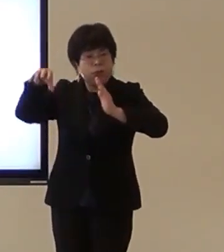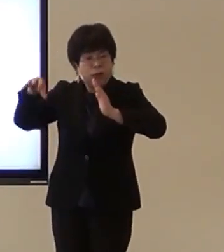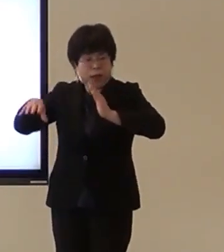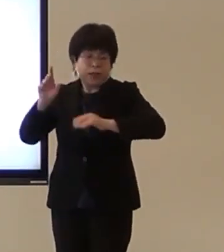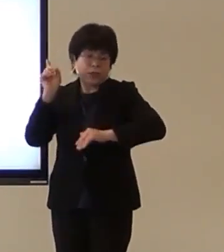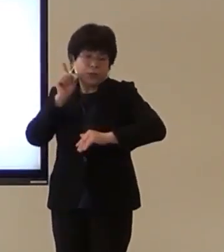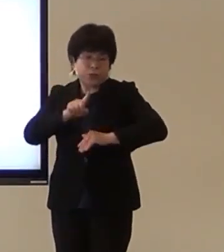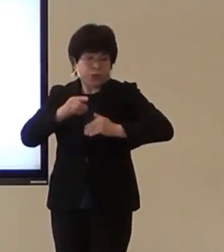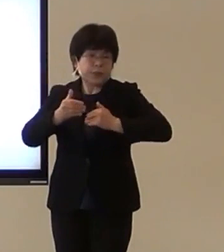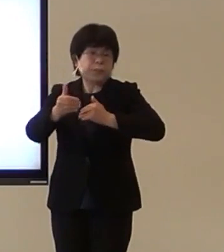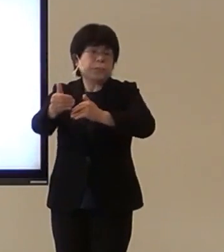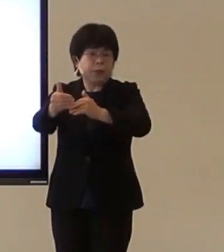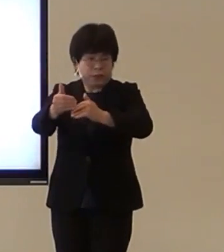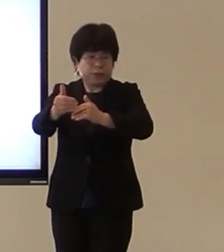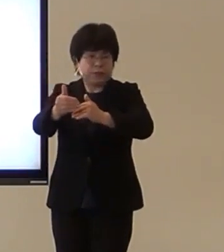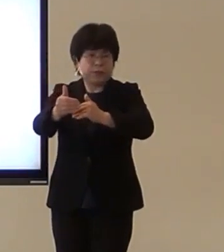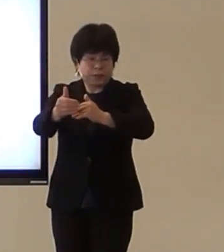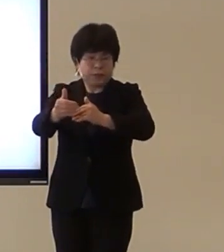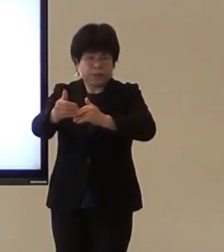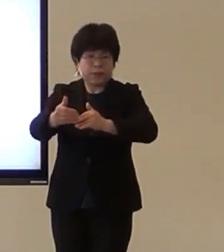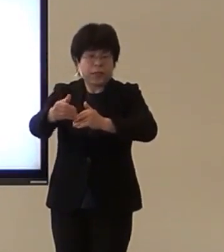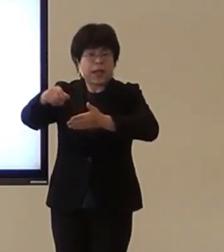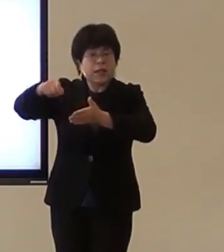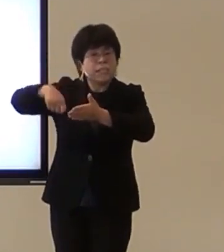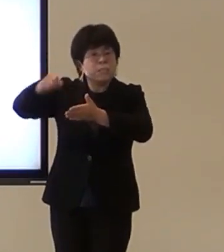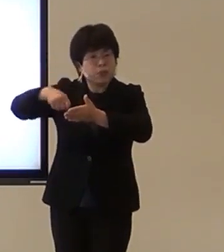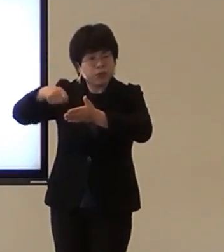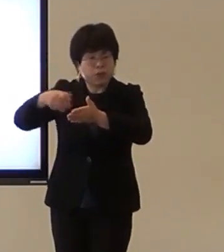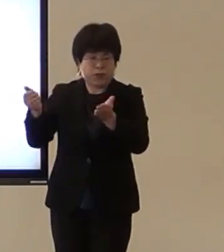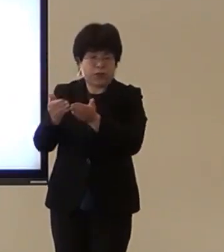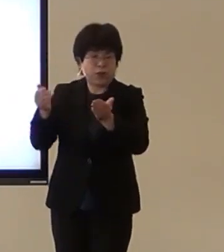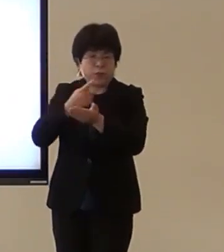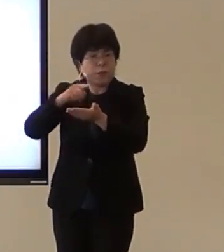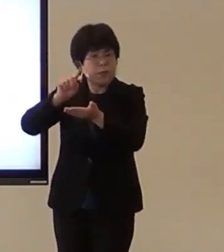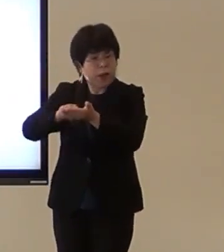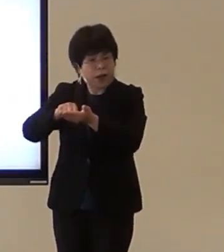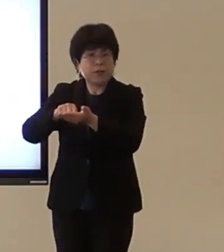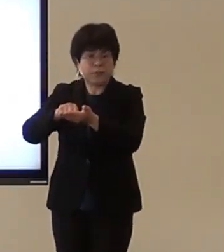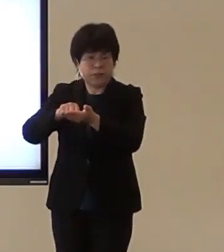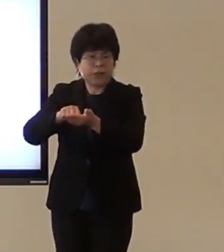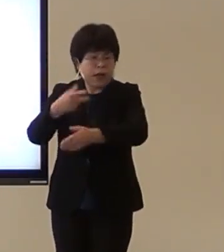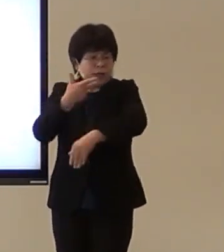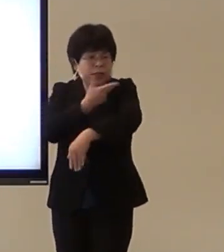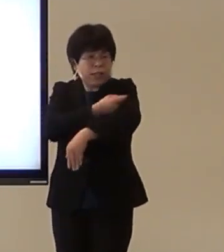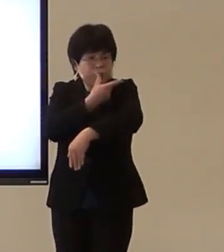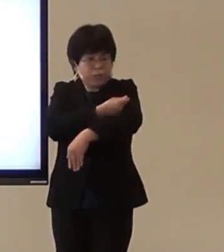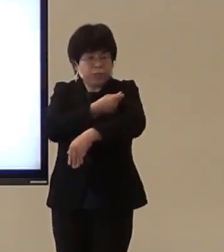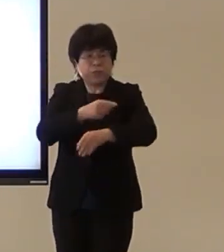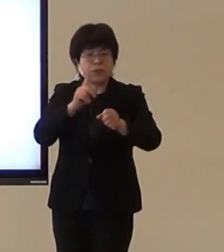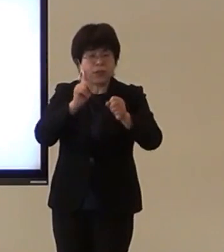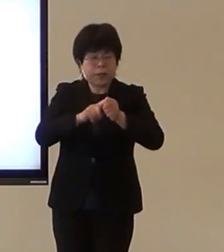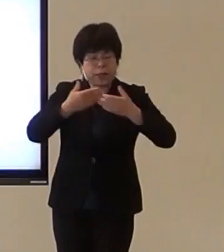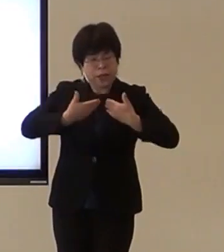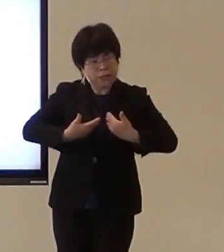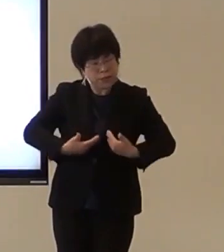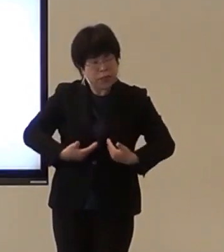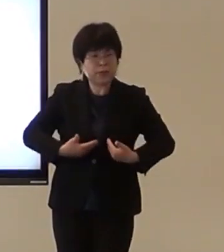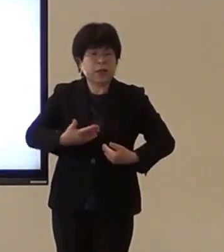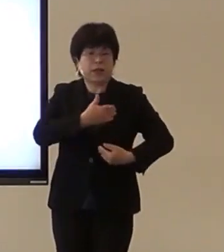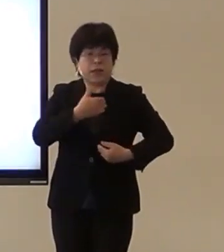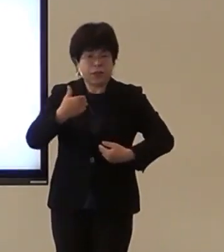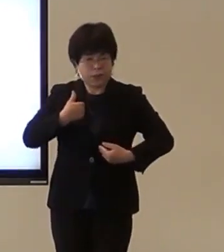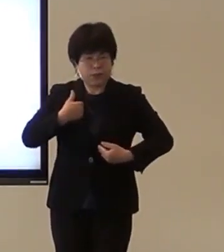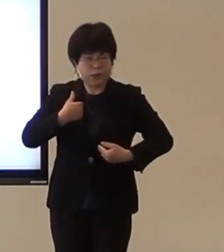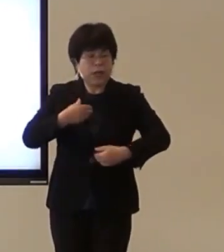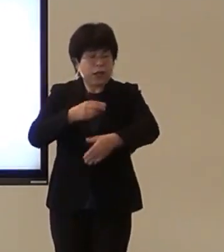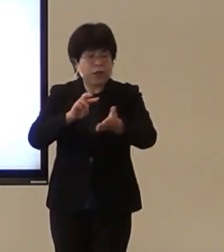の簡略化、また接種事故の防止などによる安全安心で効率的なワクチン接種の実現